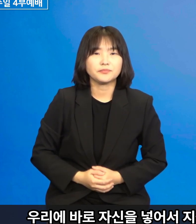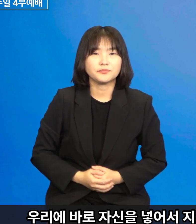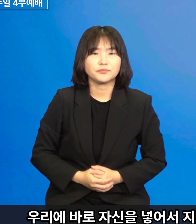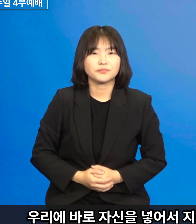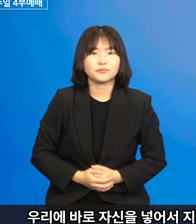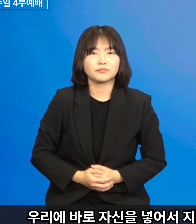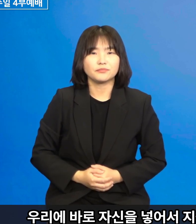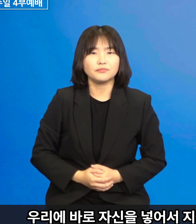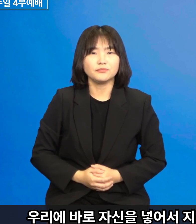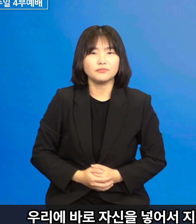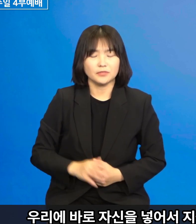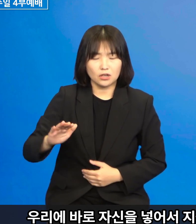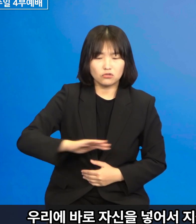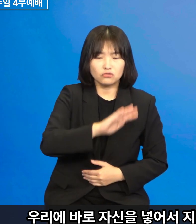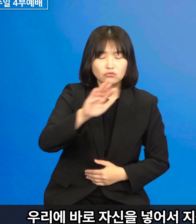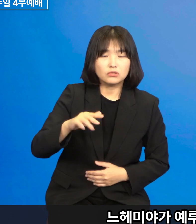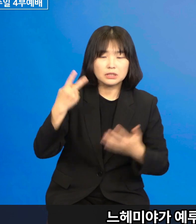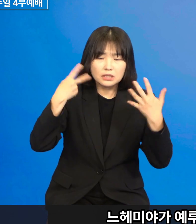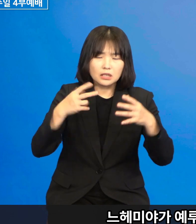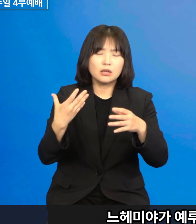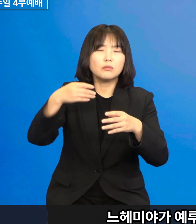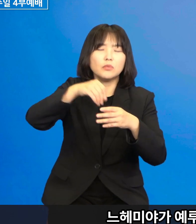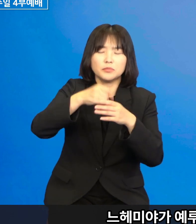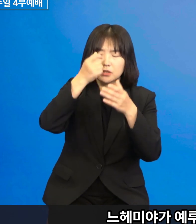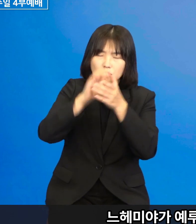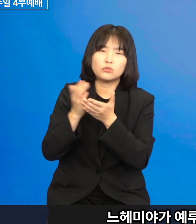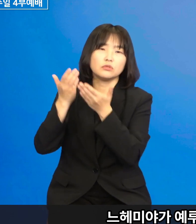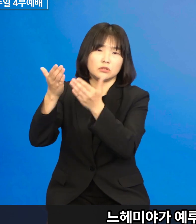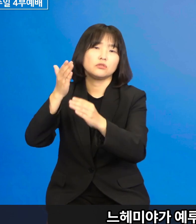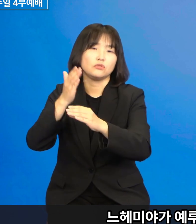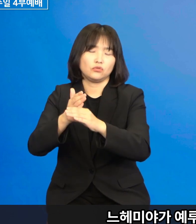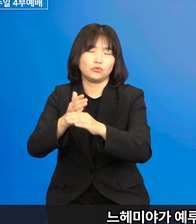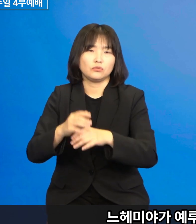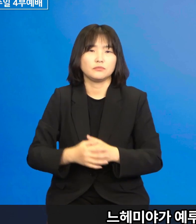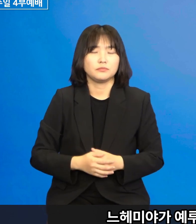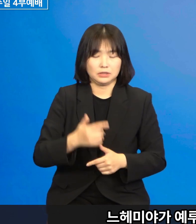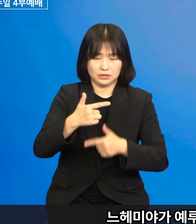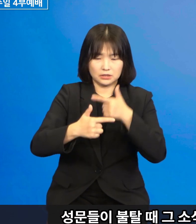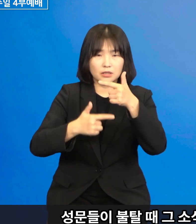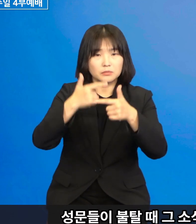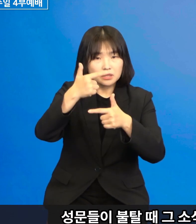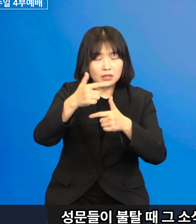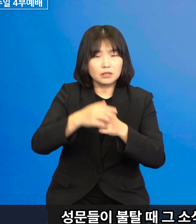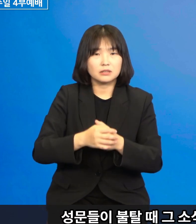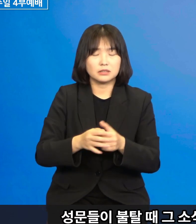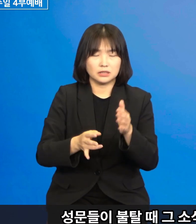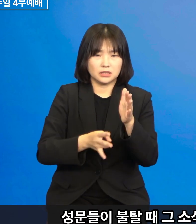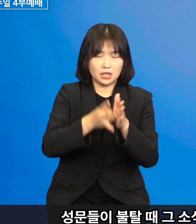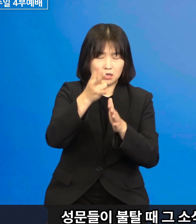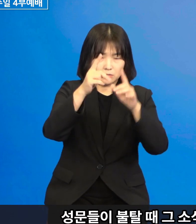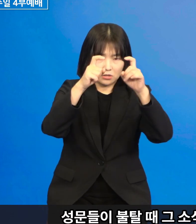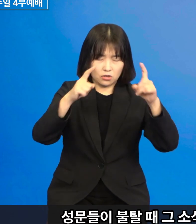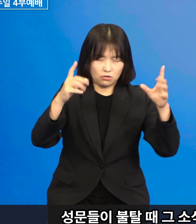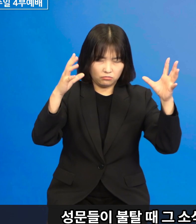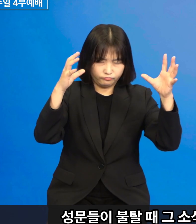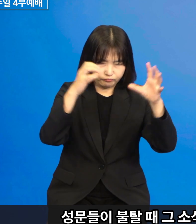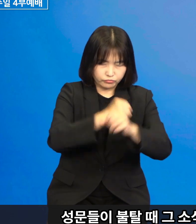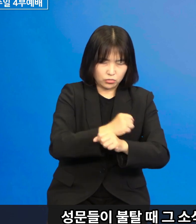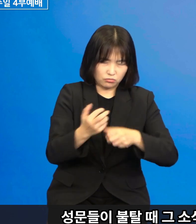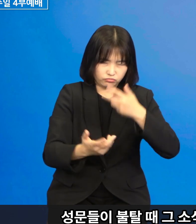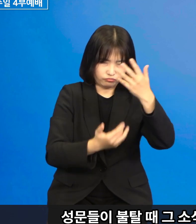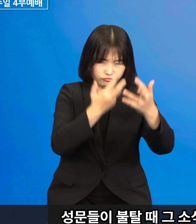있어요. 고백하고 있어요. 느헤미야가 예루살렘 성벽이 무너지고 성문들이 불탈 때 그 소식을